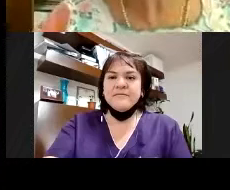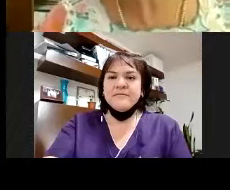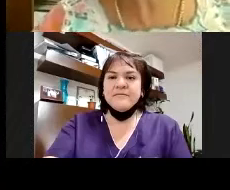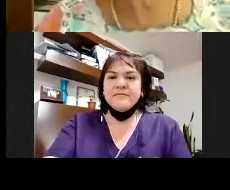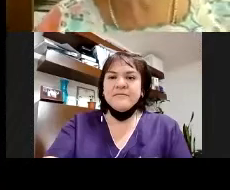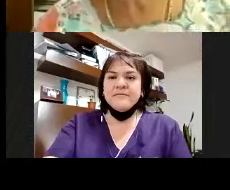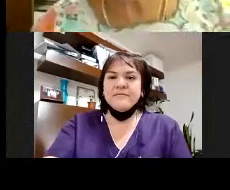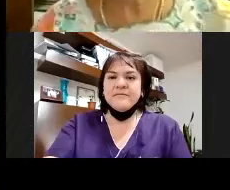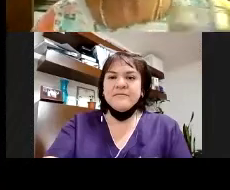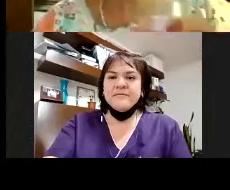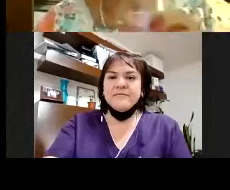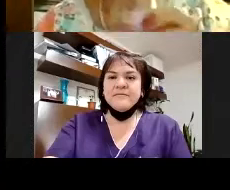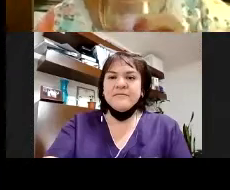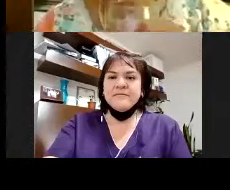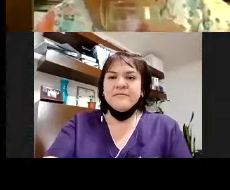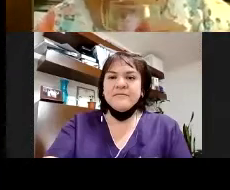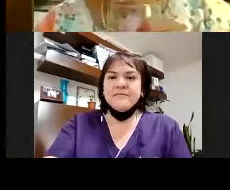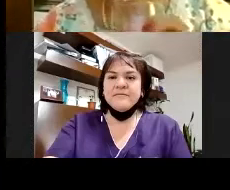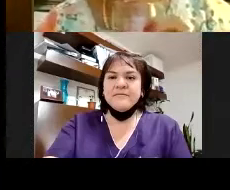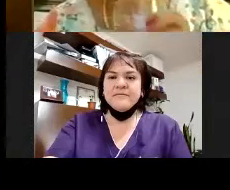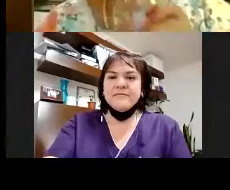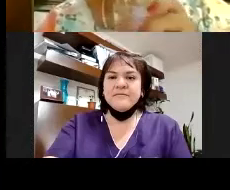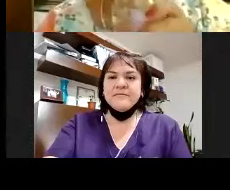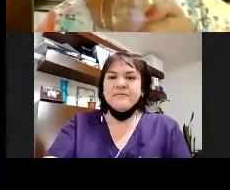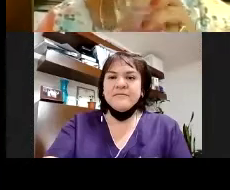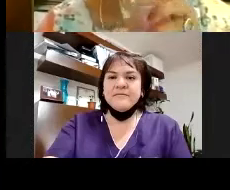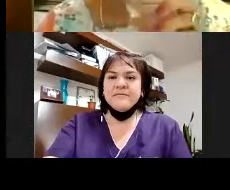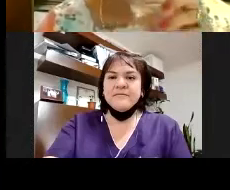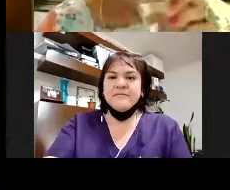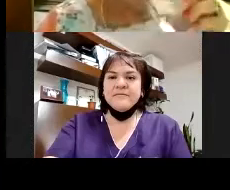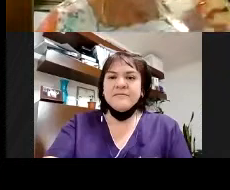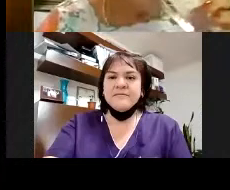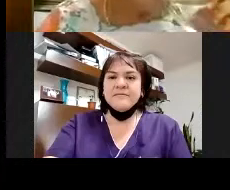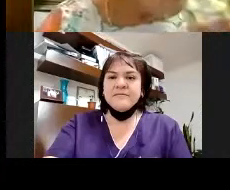perdón en una primera parte de lo que es el estudio socio-económico